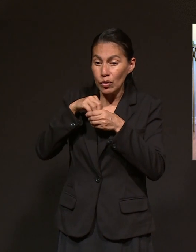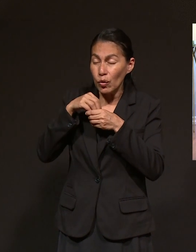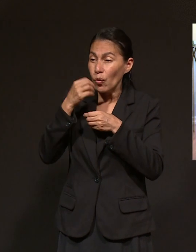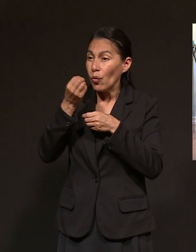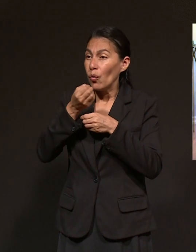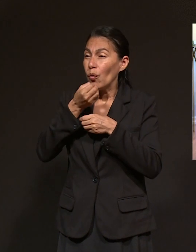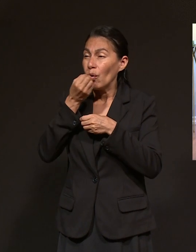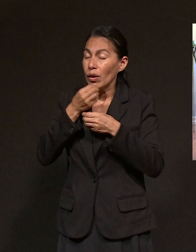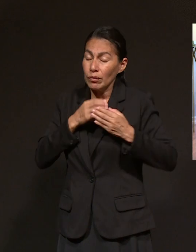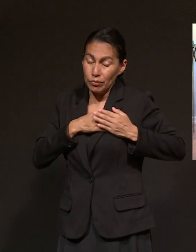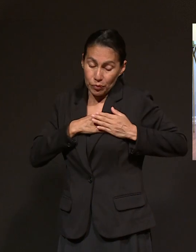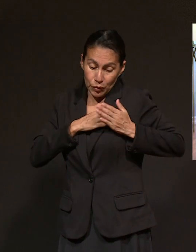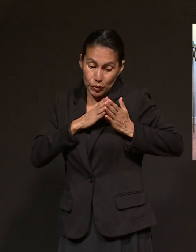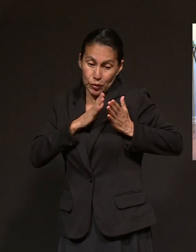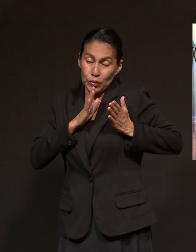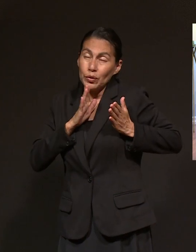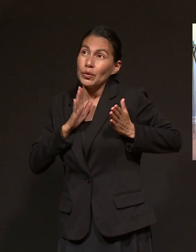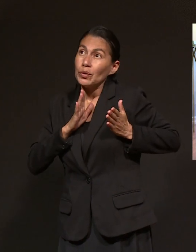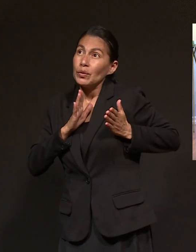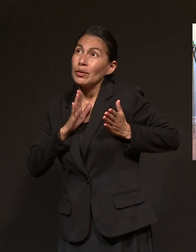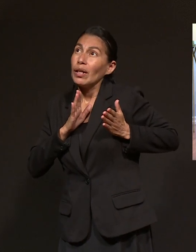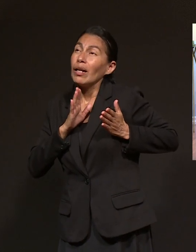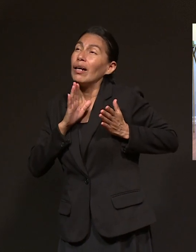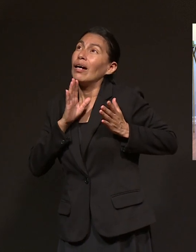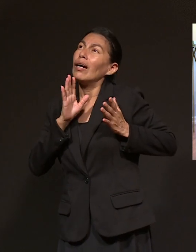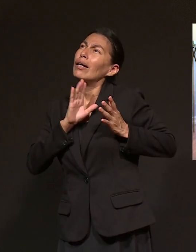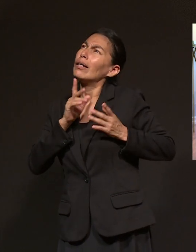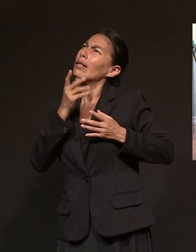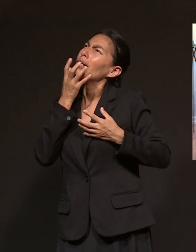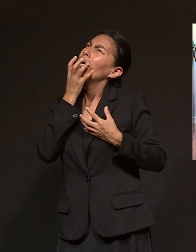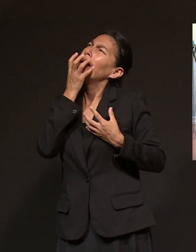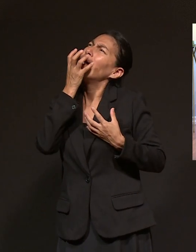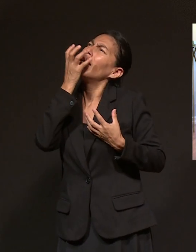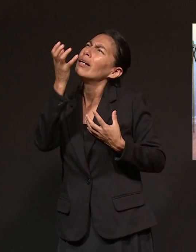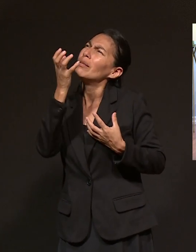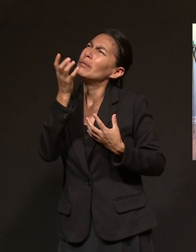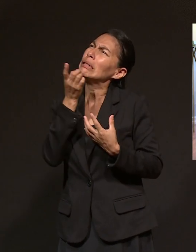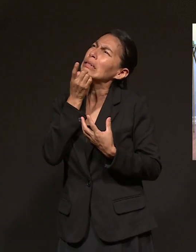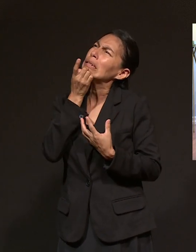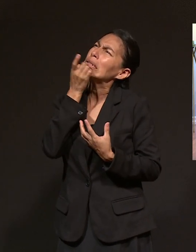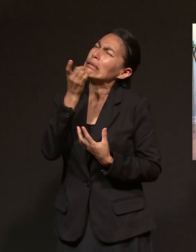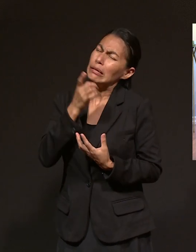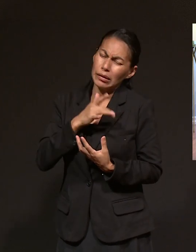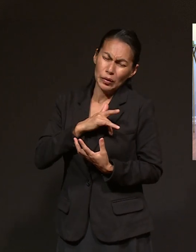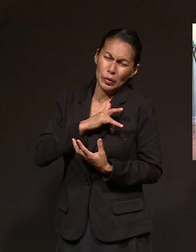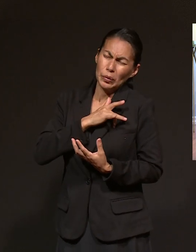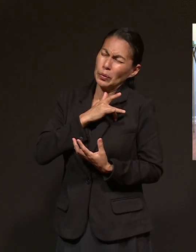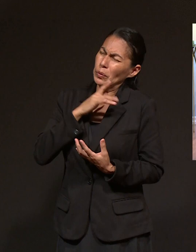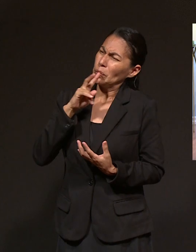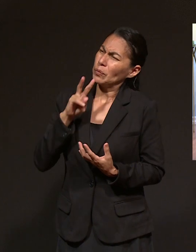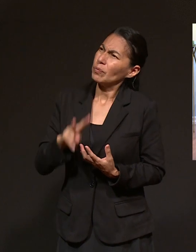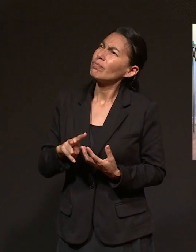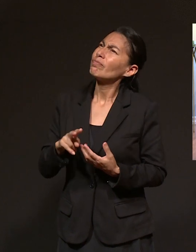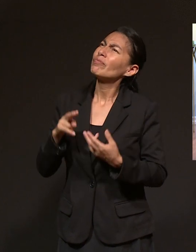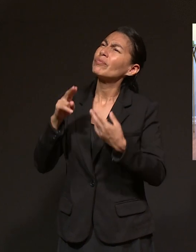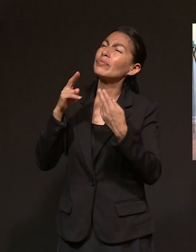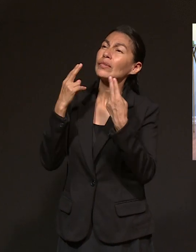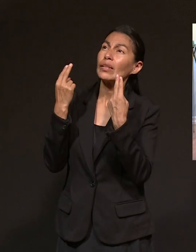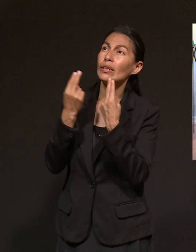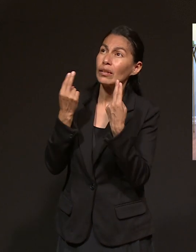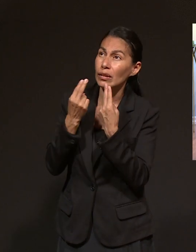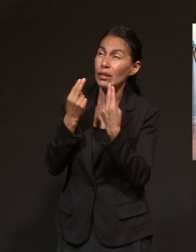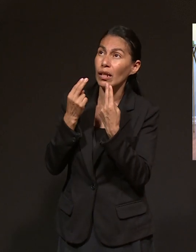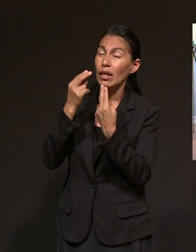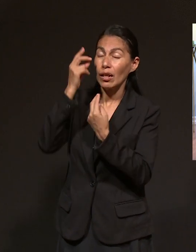la privacidad. Donde tú eres tú. Donde tú clamas a Dios por una